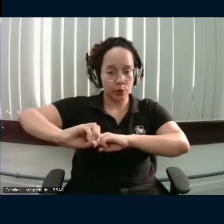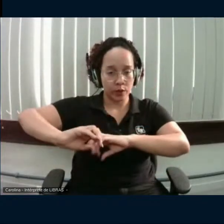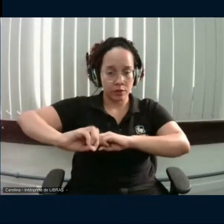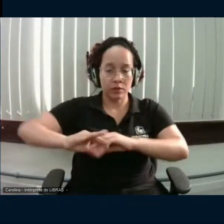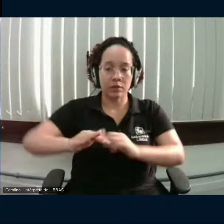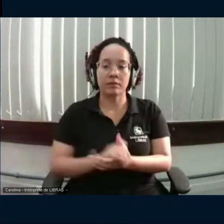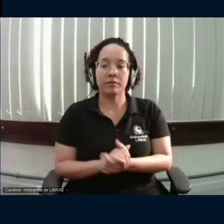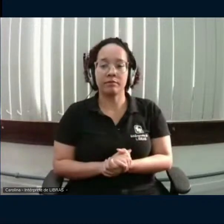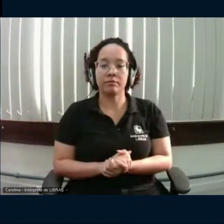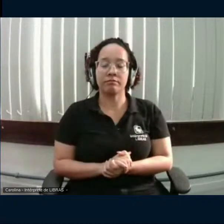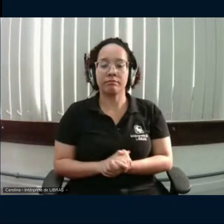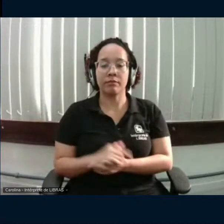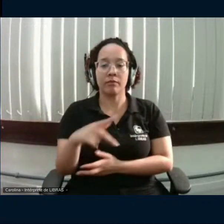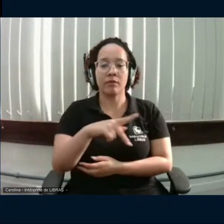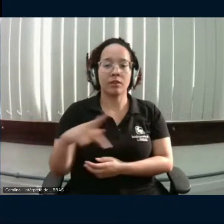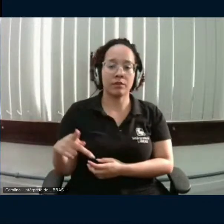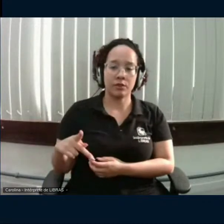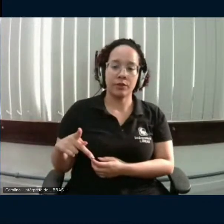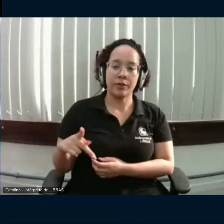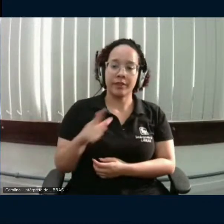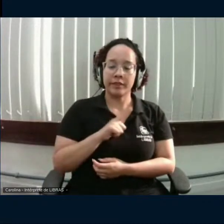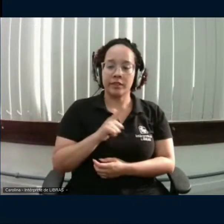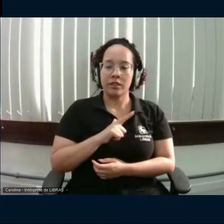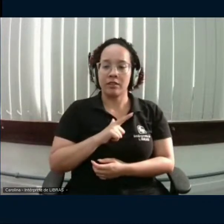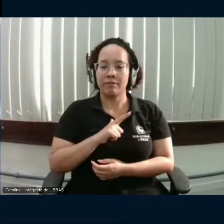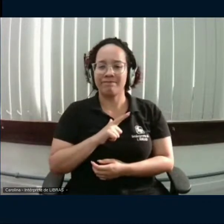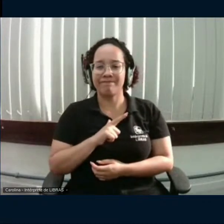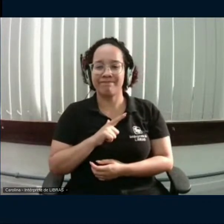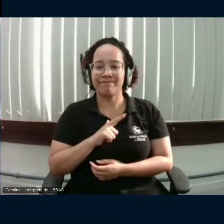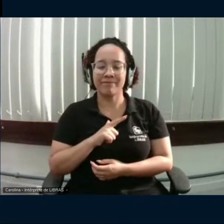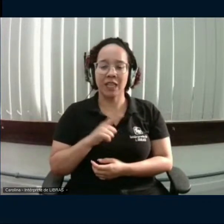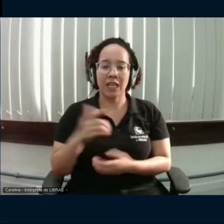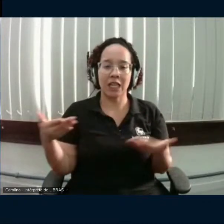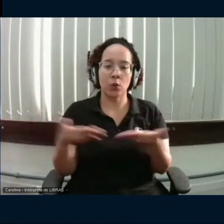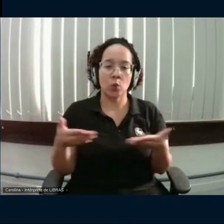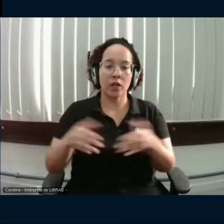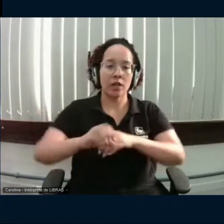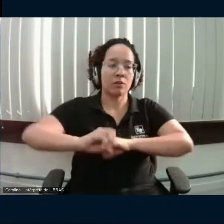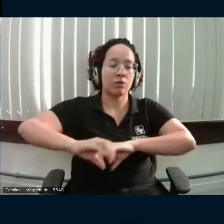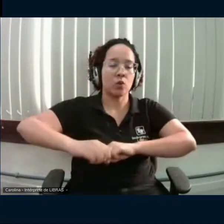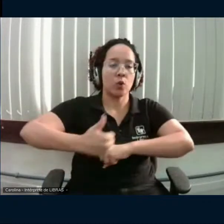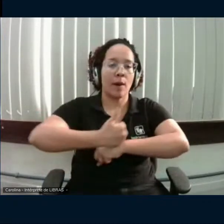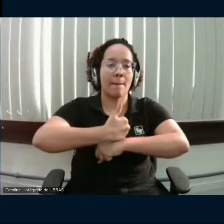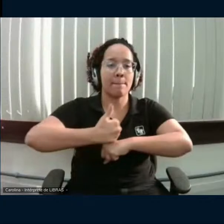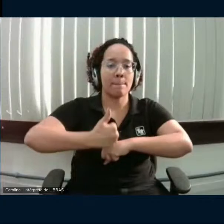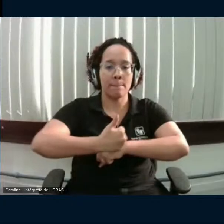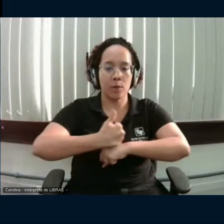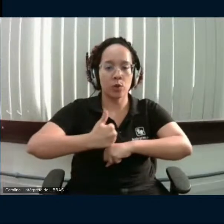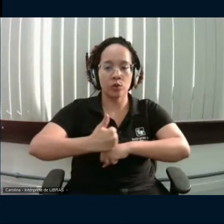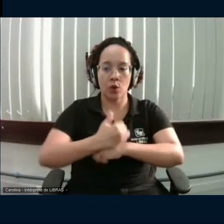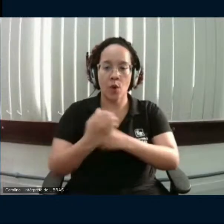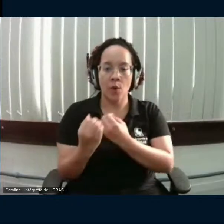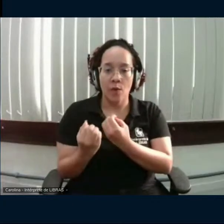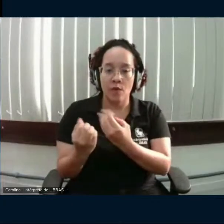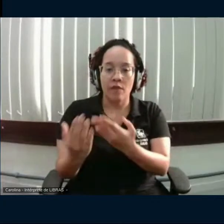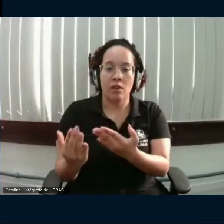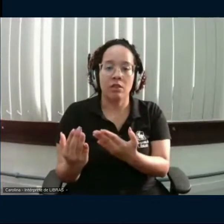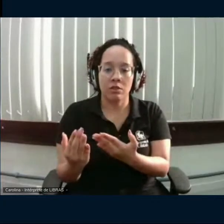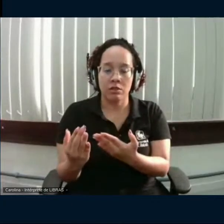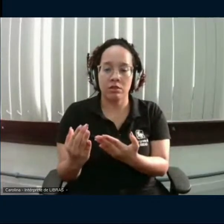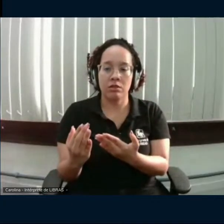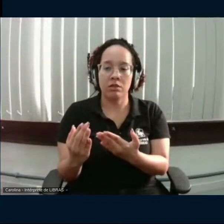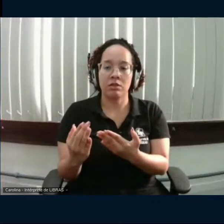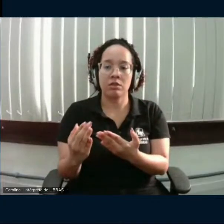fragilização da docência, né, ao admitir que a educação profissional pudesse ser oferecida por profissionais com o